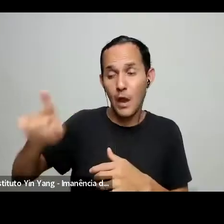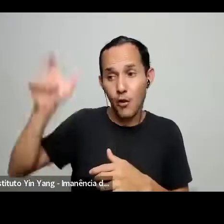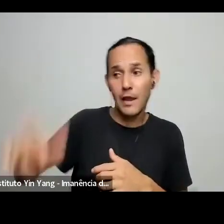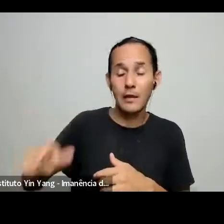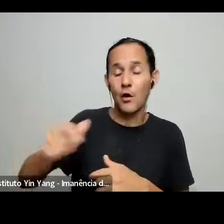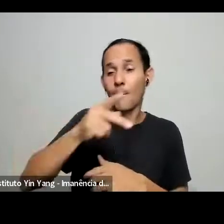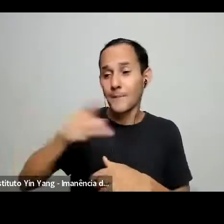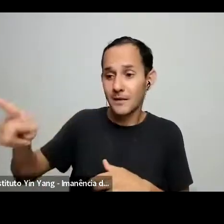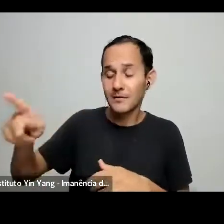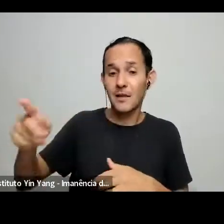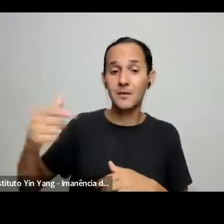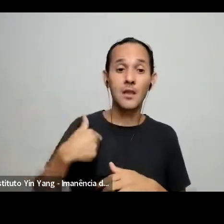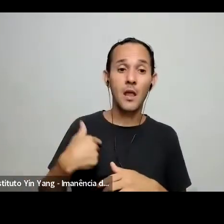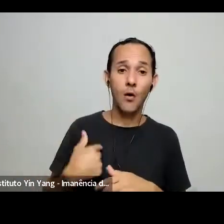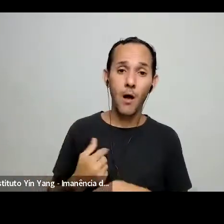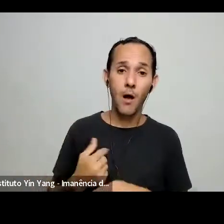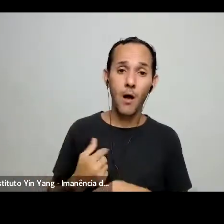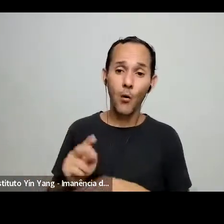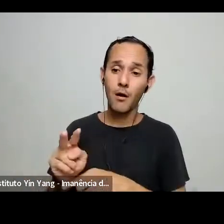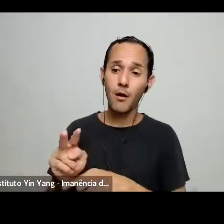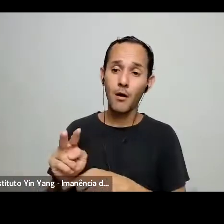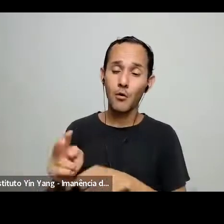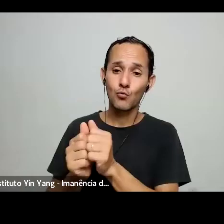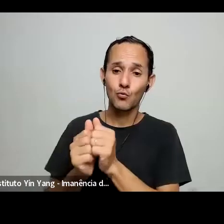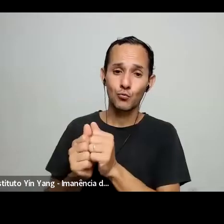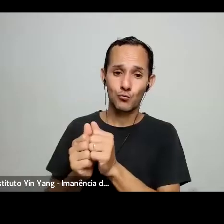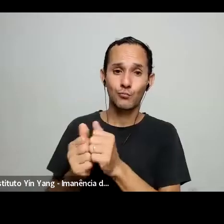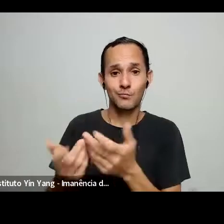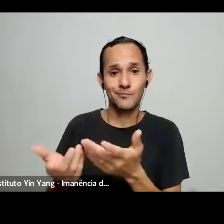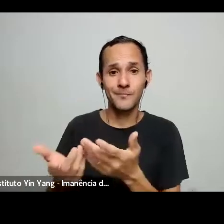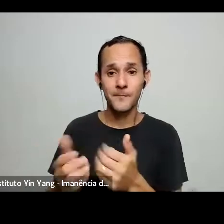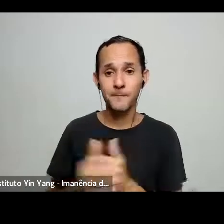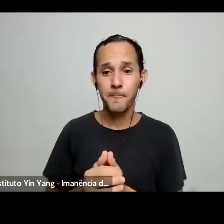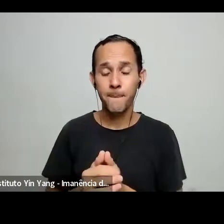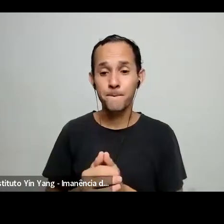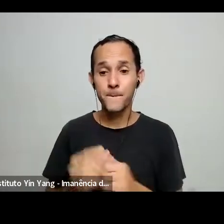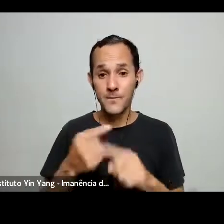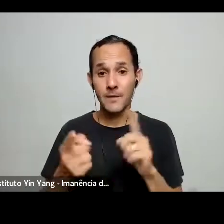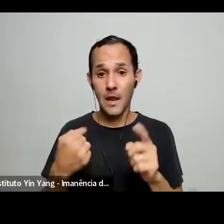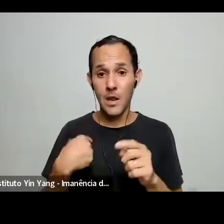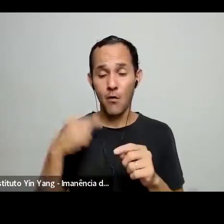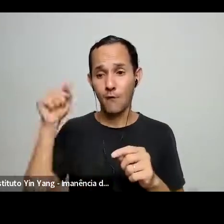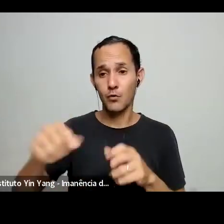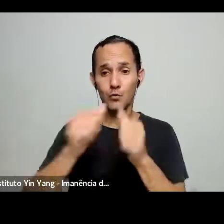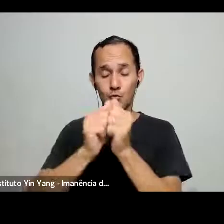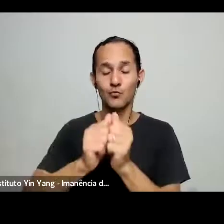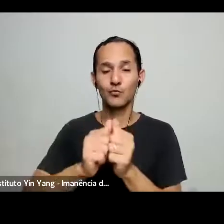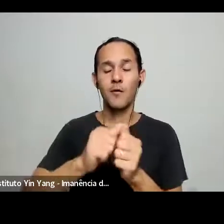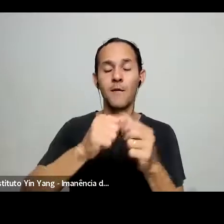eu acabo acompanhando muito por conta disso. E eu estive com ele em